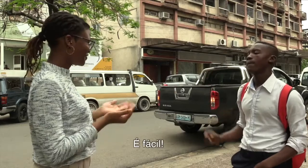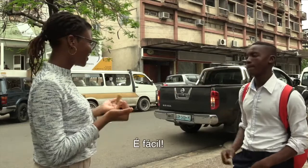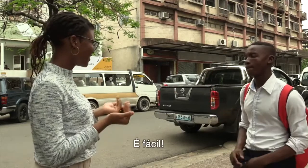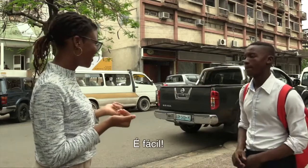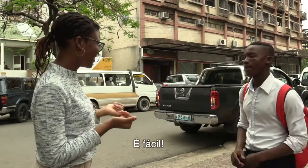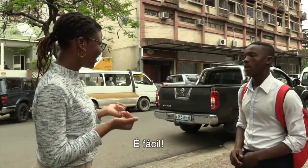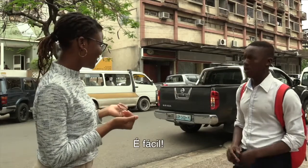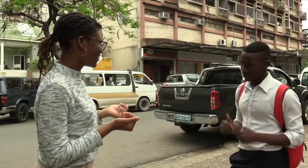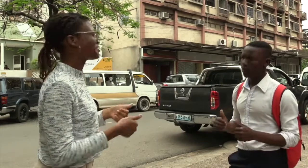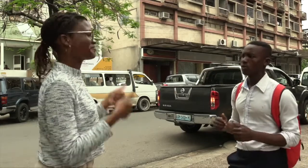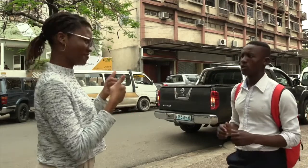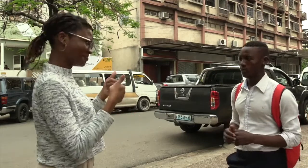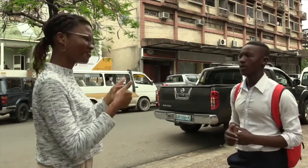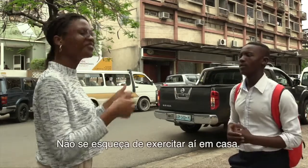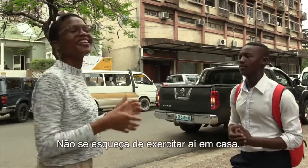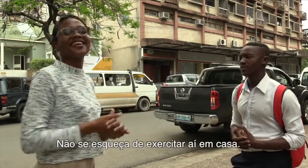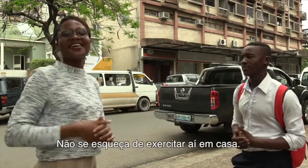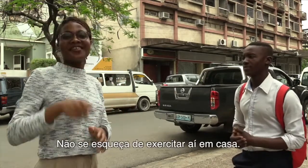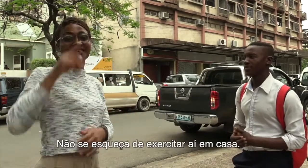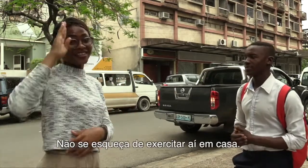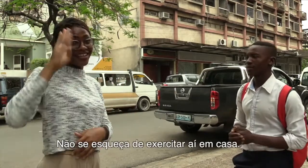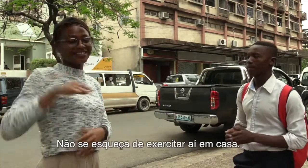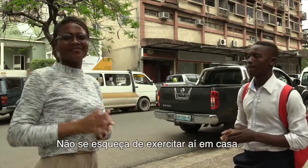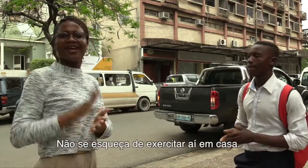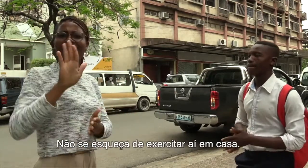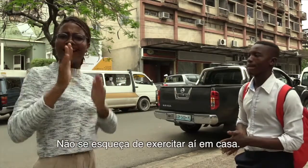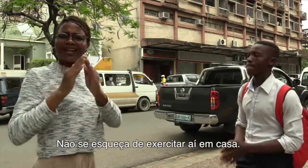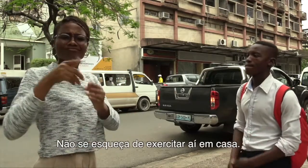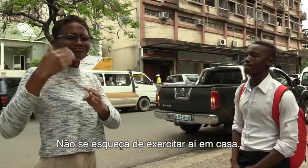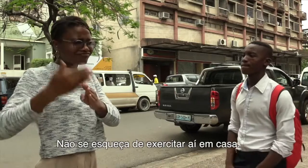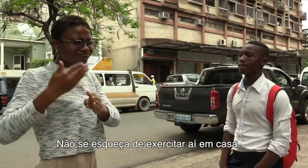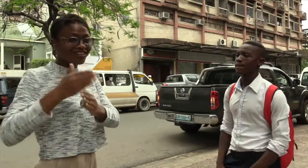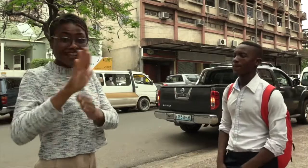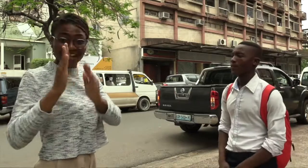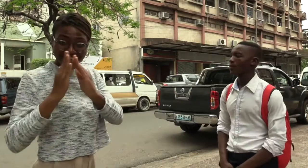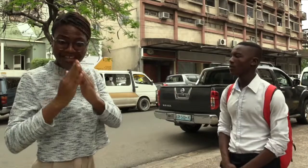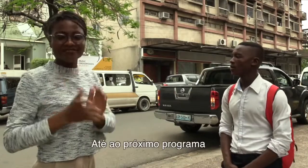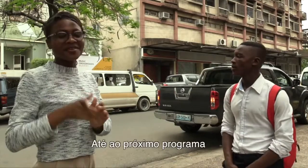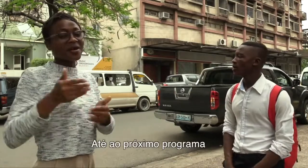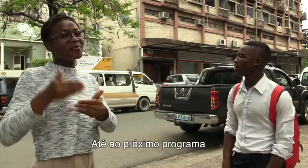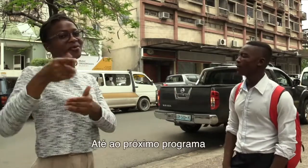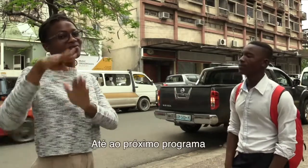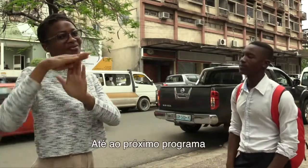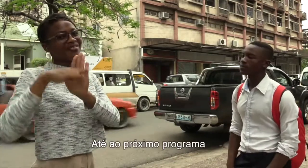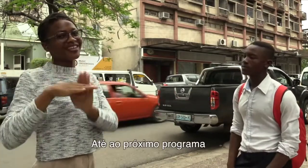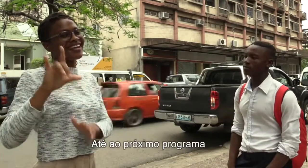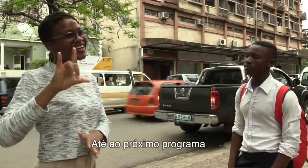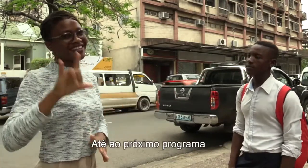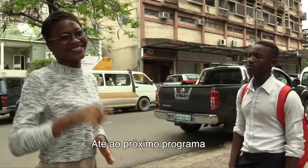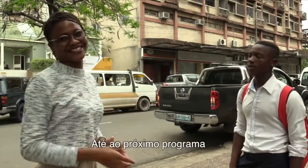É fácil? Não se esqueça de exercitar aí em casa. Até o próximo programa.